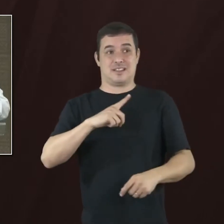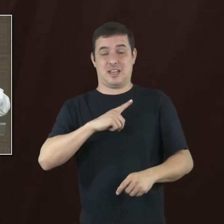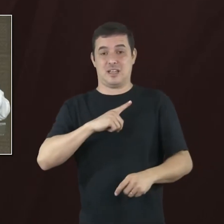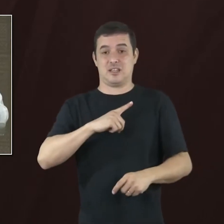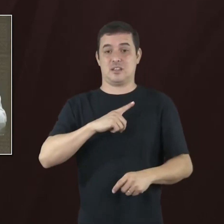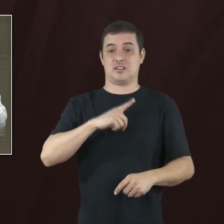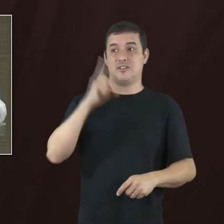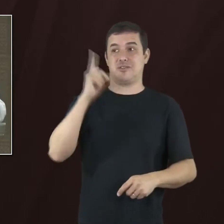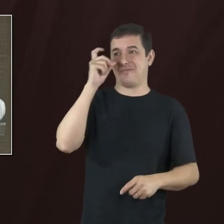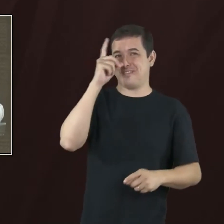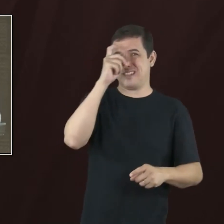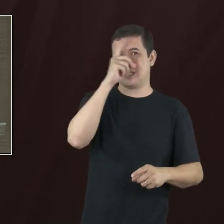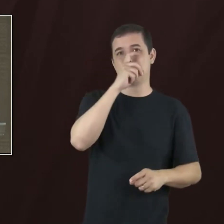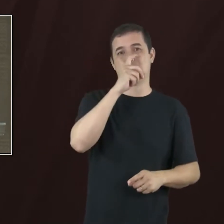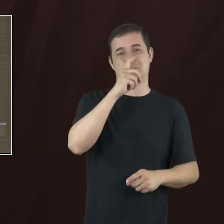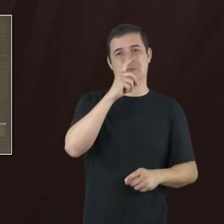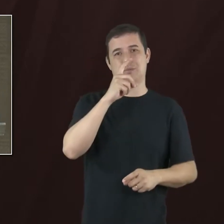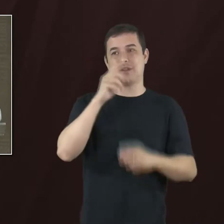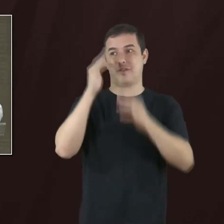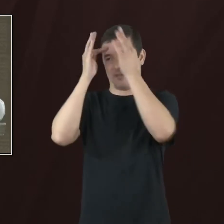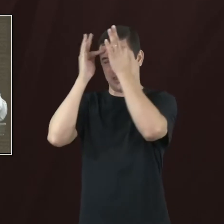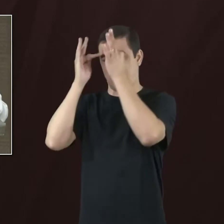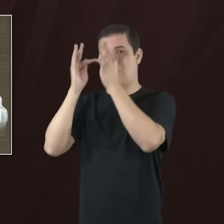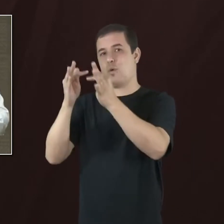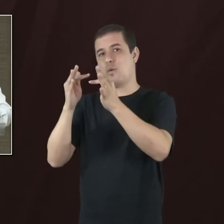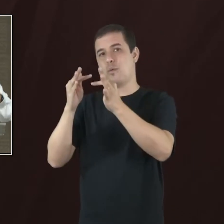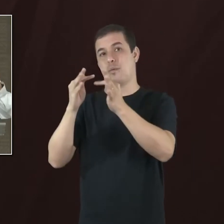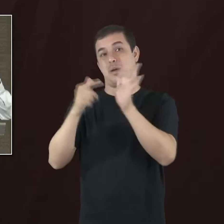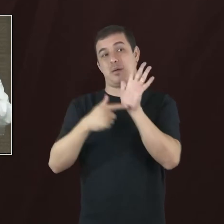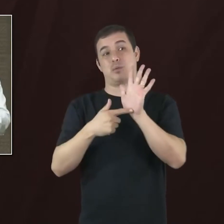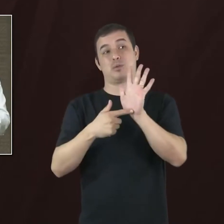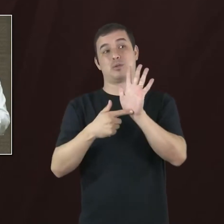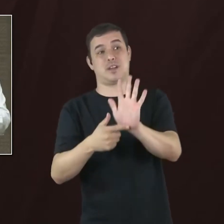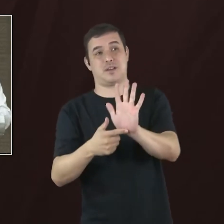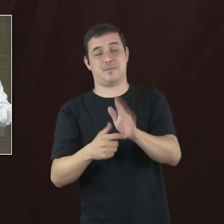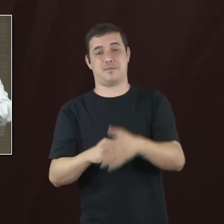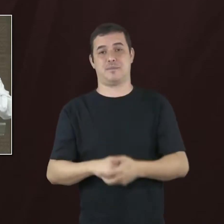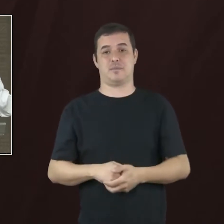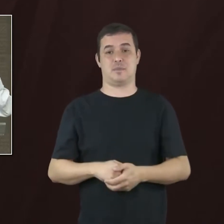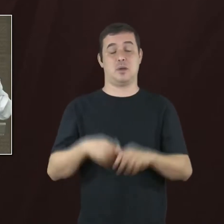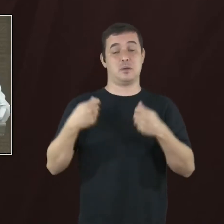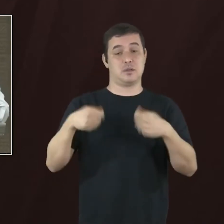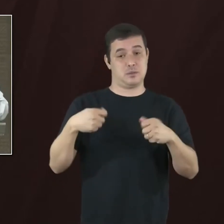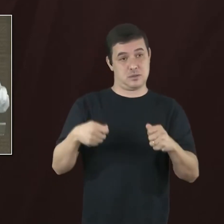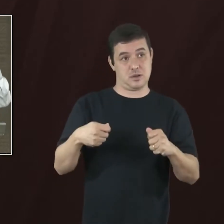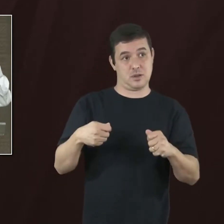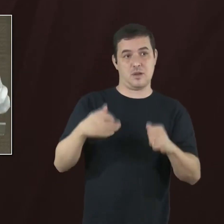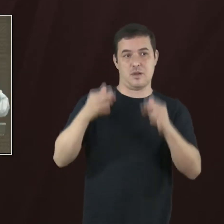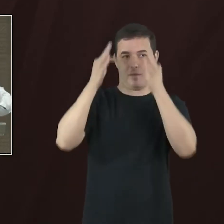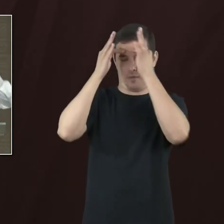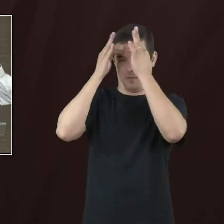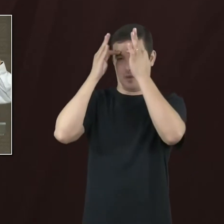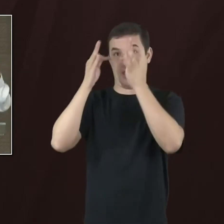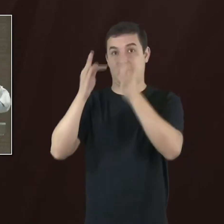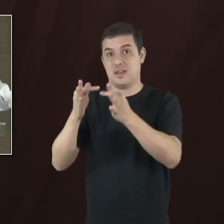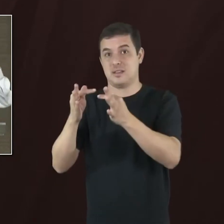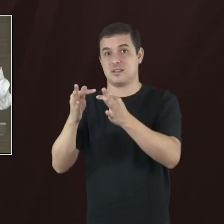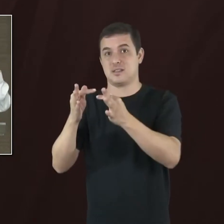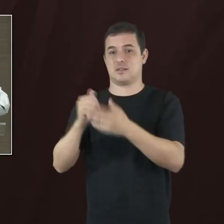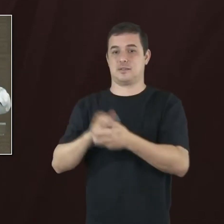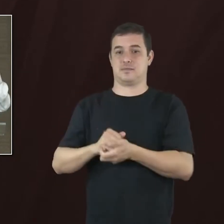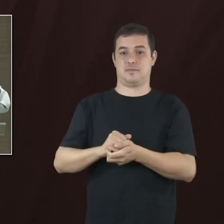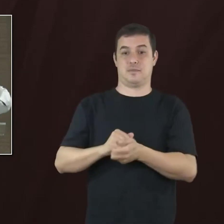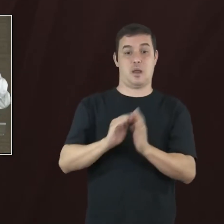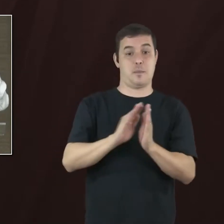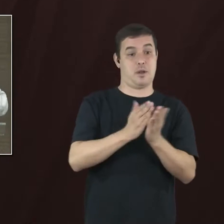sermos fiéis na transmissão. Vamos ser fiéis e idôneos e também transmitir para aqueles que serão